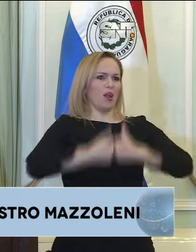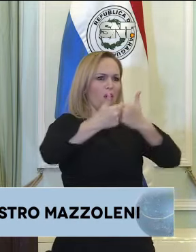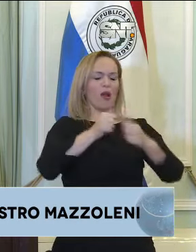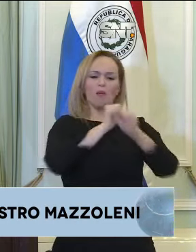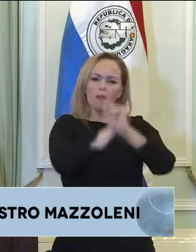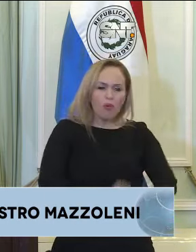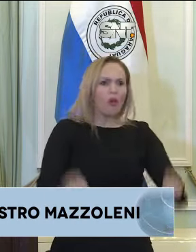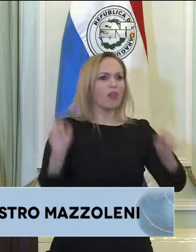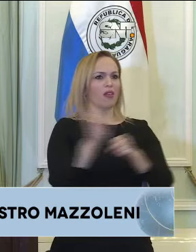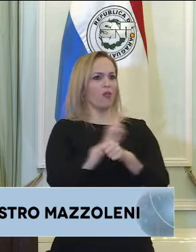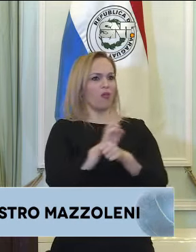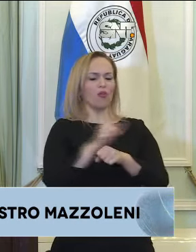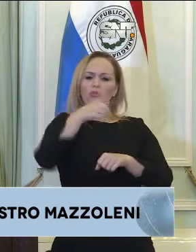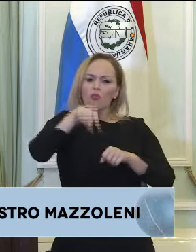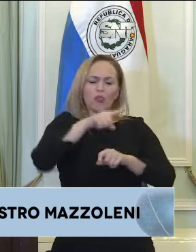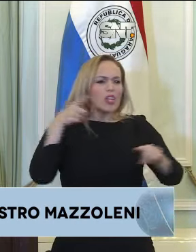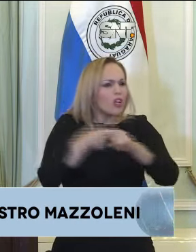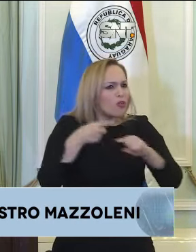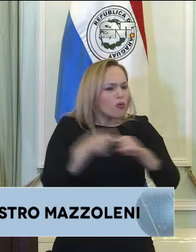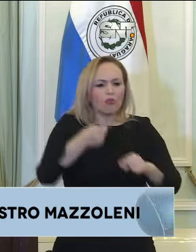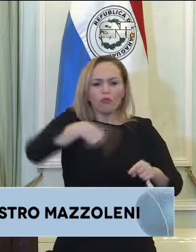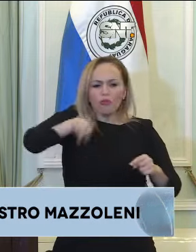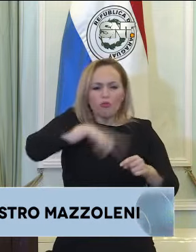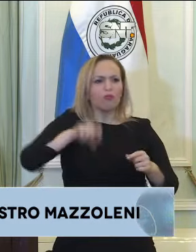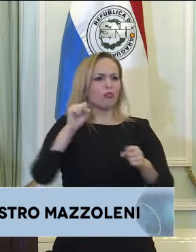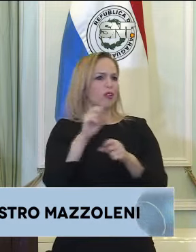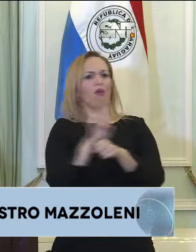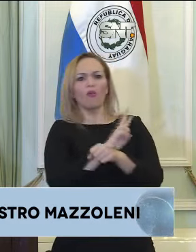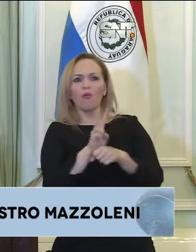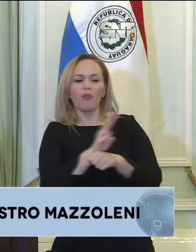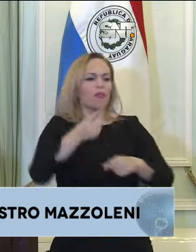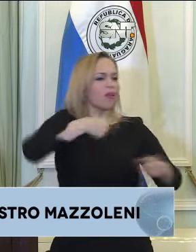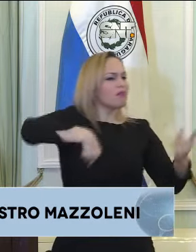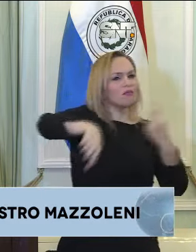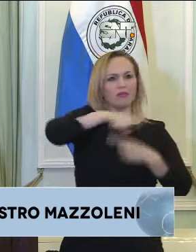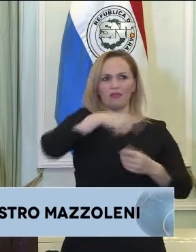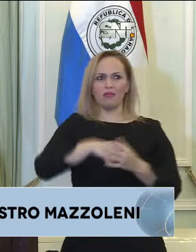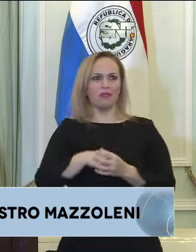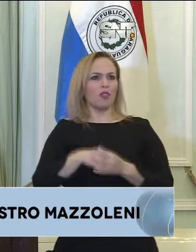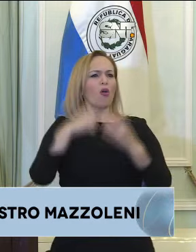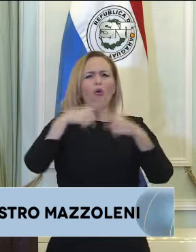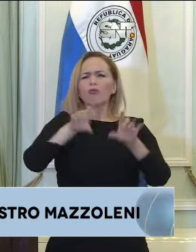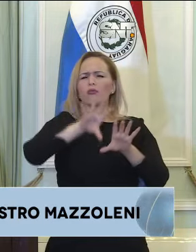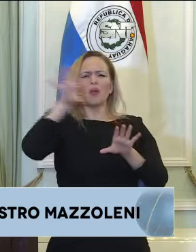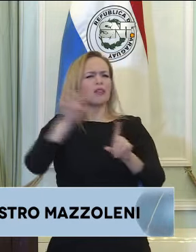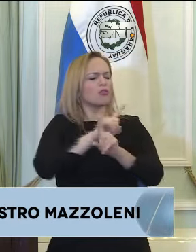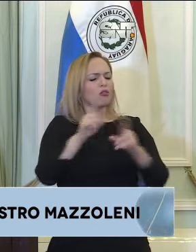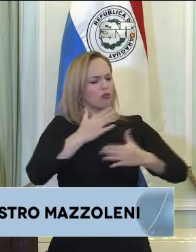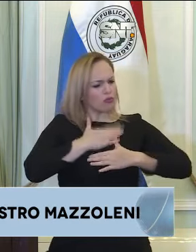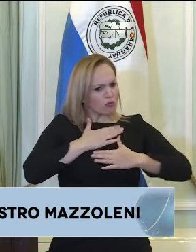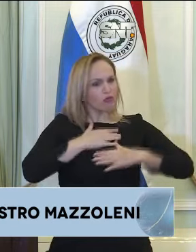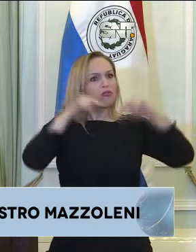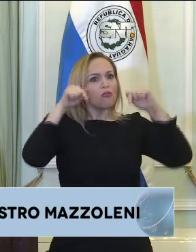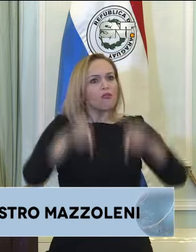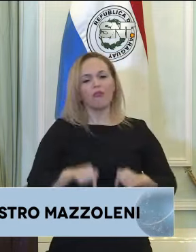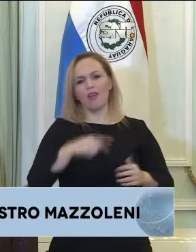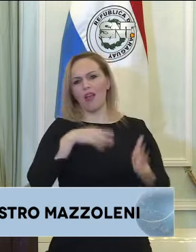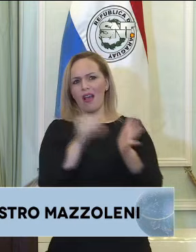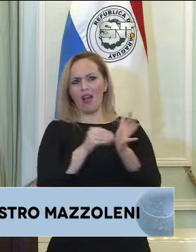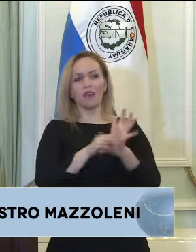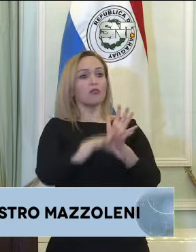que enfatizar, la lucha está acá en la comunidad y está aquí más que en las fronteras. Entonces hagamos lo que tenemos que hacer